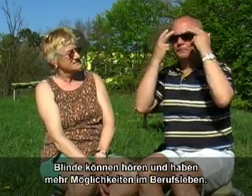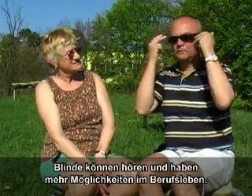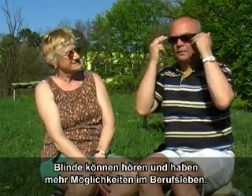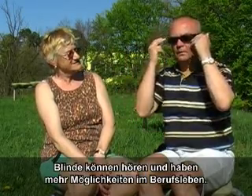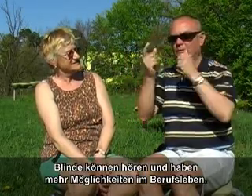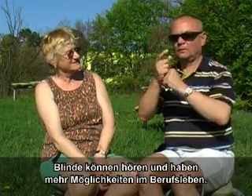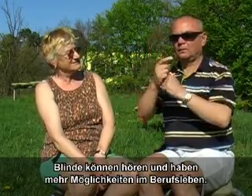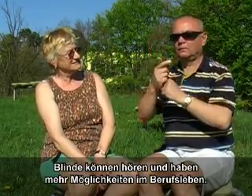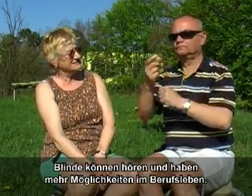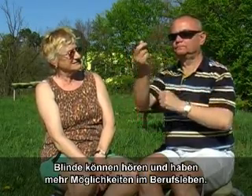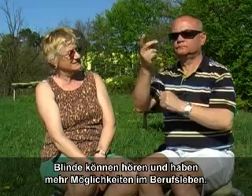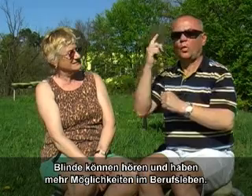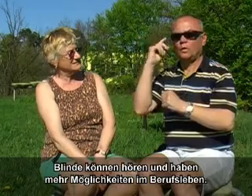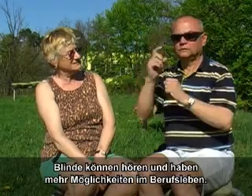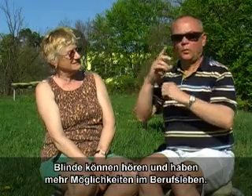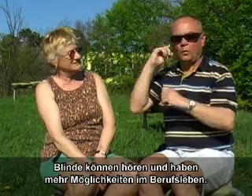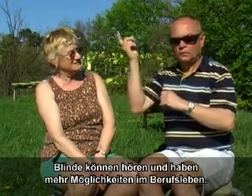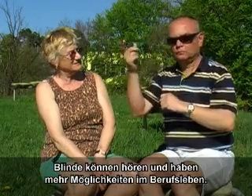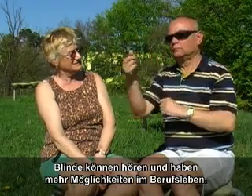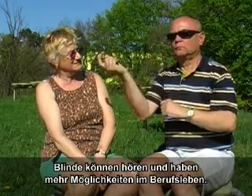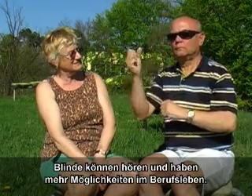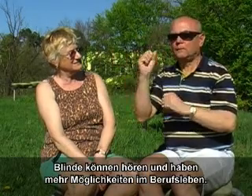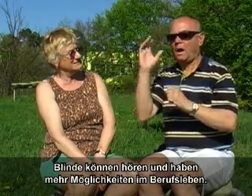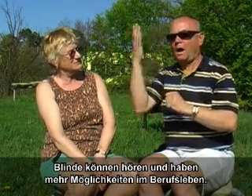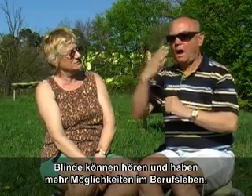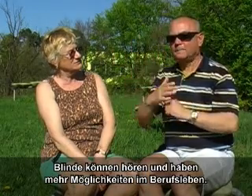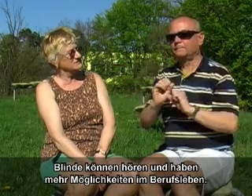Blinde können hören und haben mehr Möglichkeiten im Berufsleben.